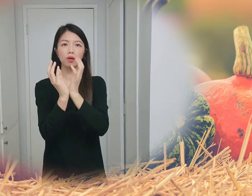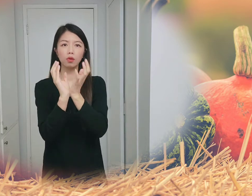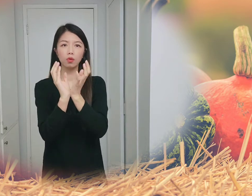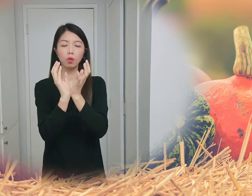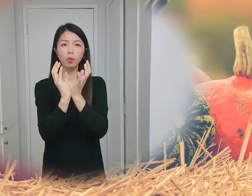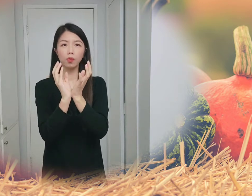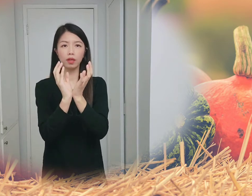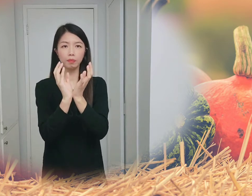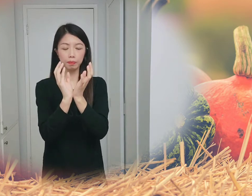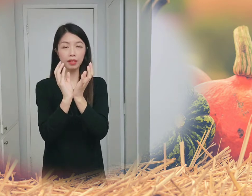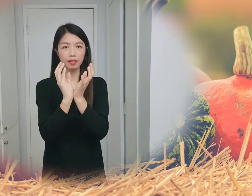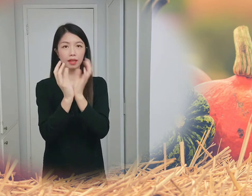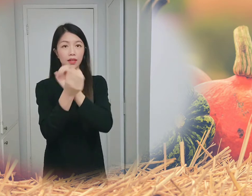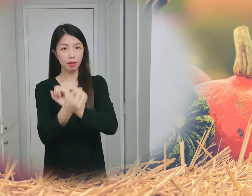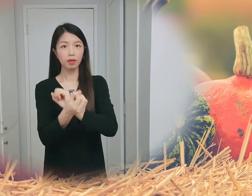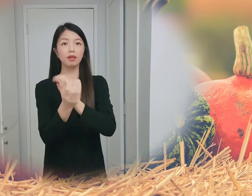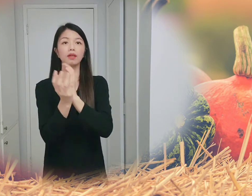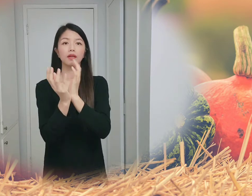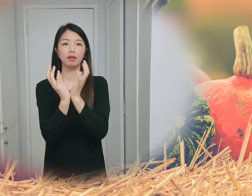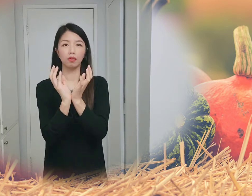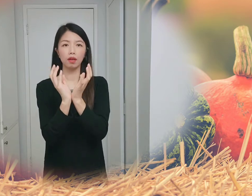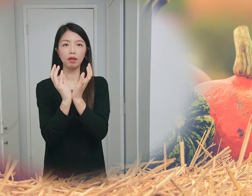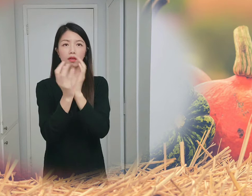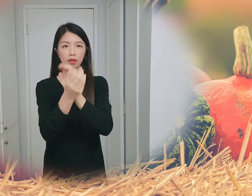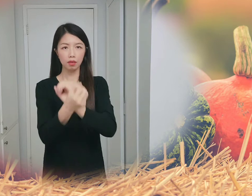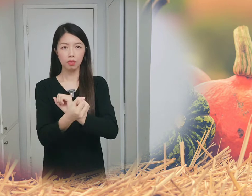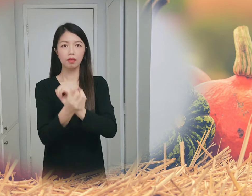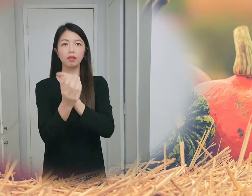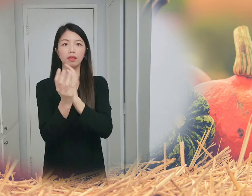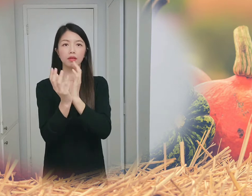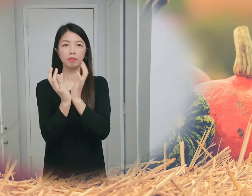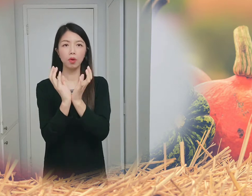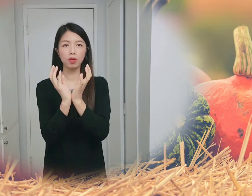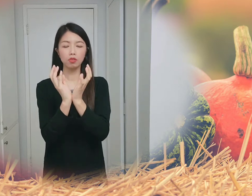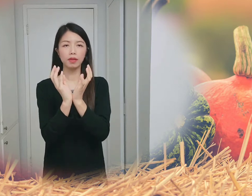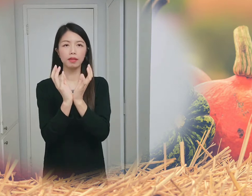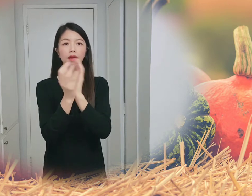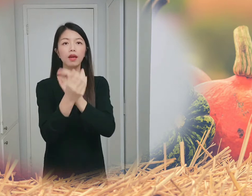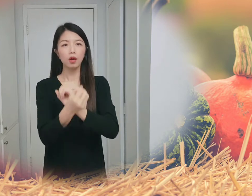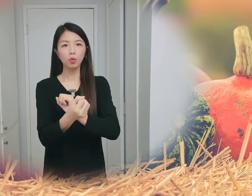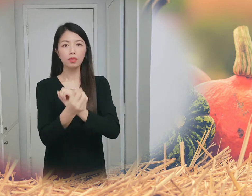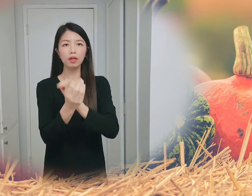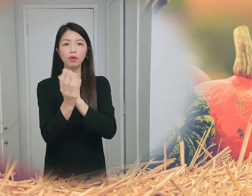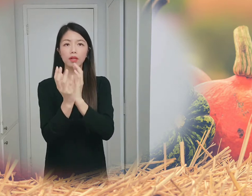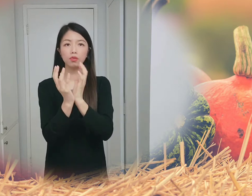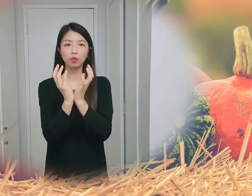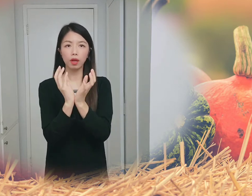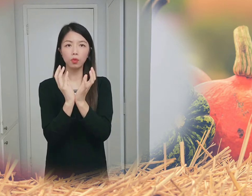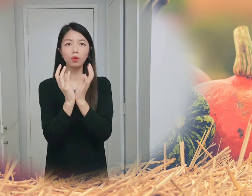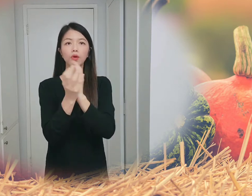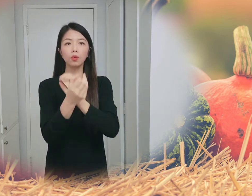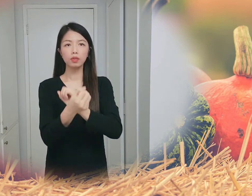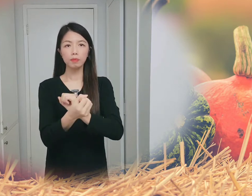돌리면서 꽃봉오리를 피듯이 이렇게 표현해 주시면 되는데 꽃이라고 하는 뜻의